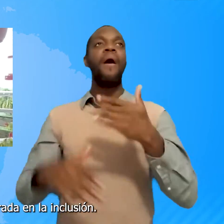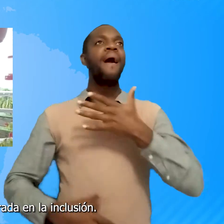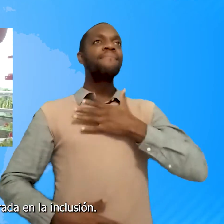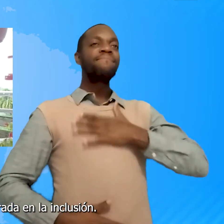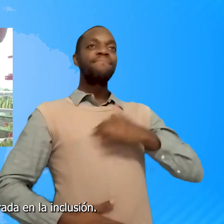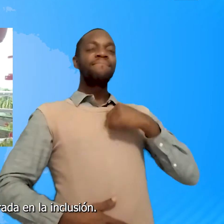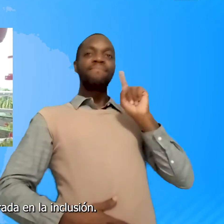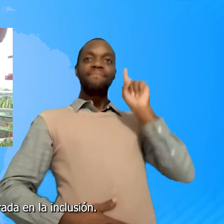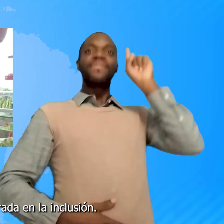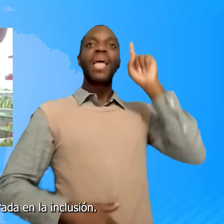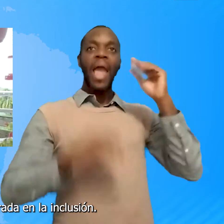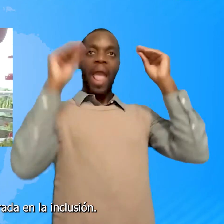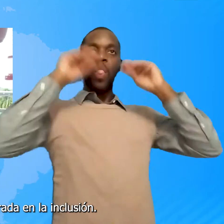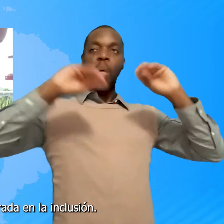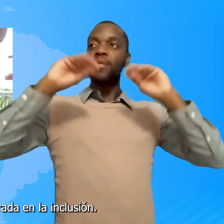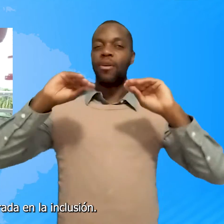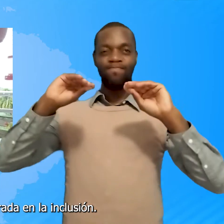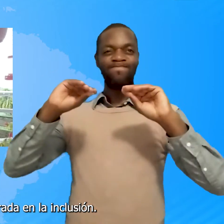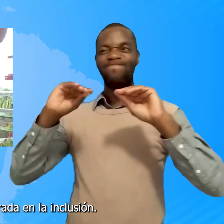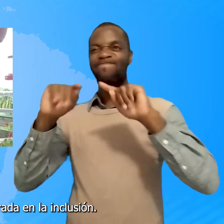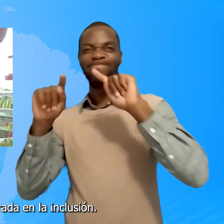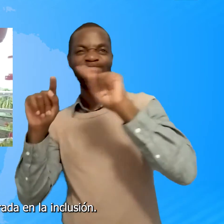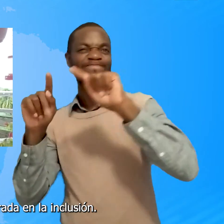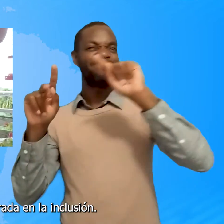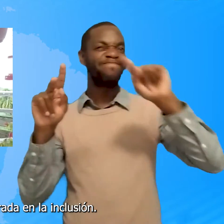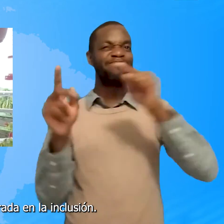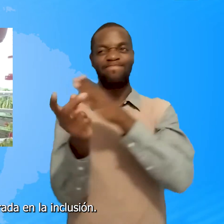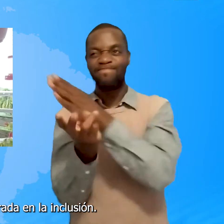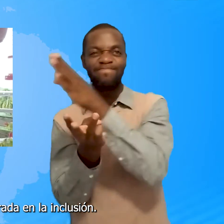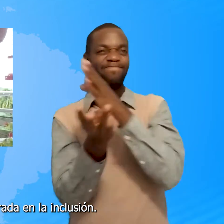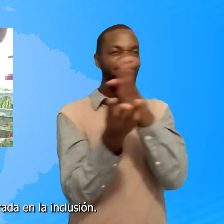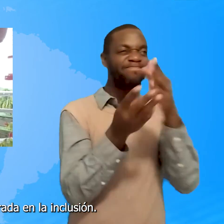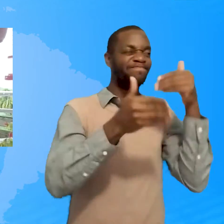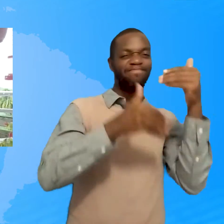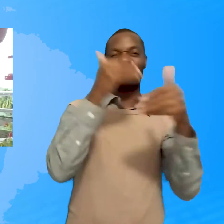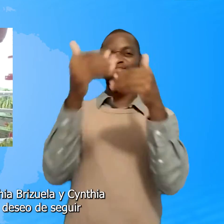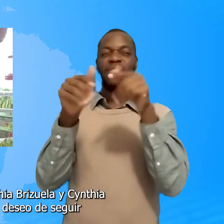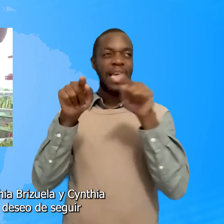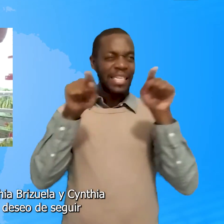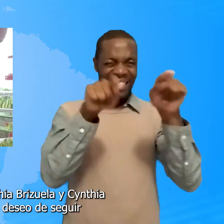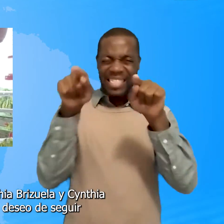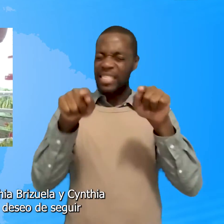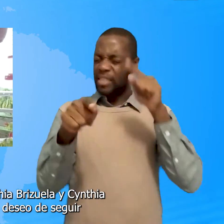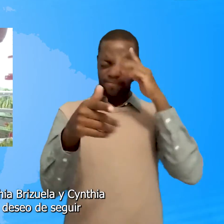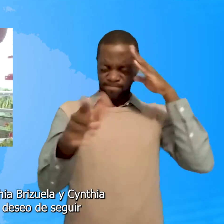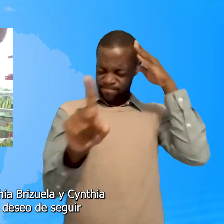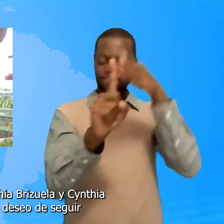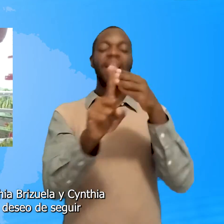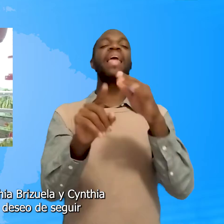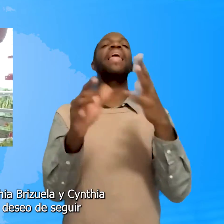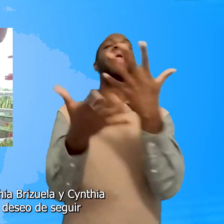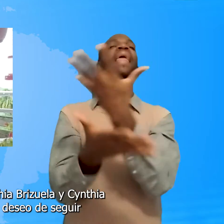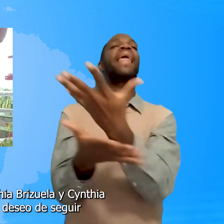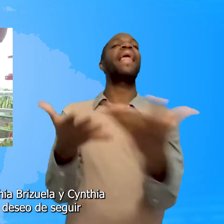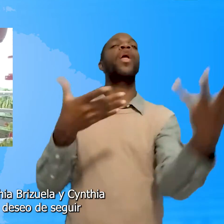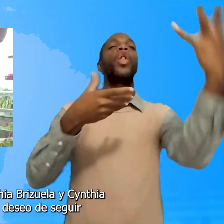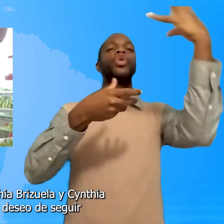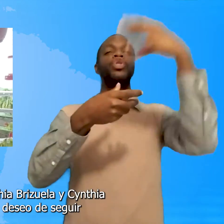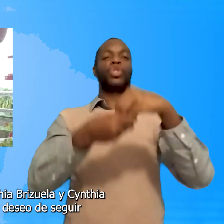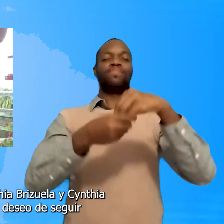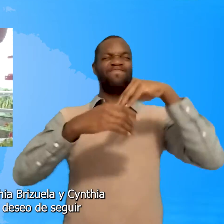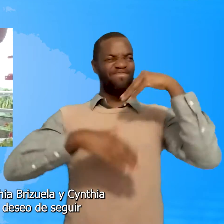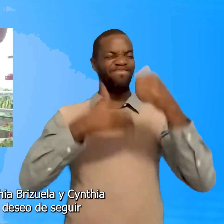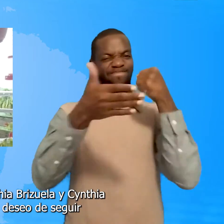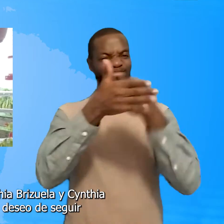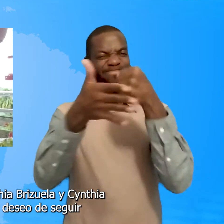y siempre con la mirada en la inclusión, ¿no? Entonces, esa es Cintia Brizuela. Cintia Brizuela